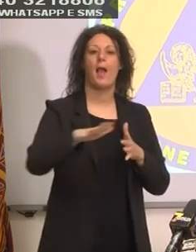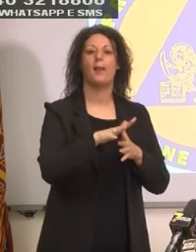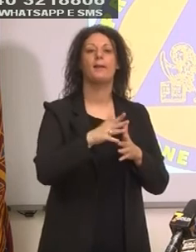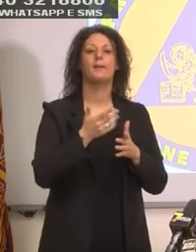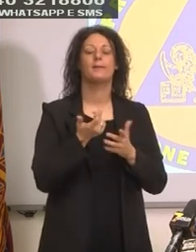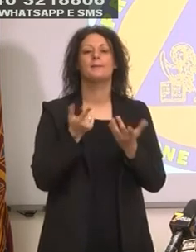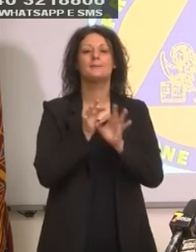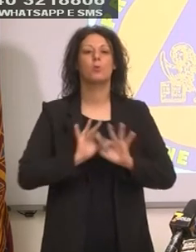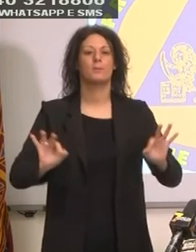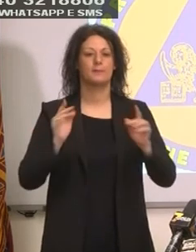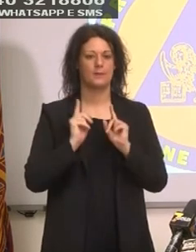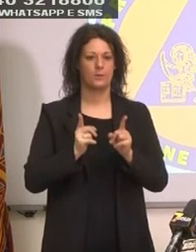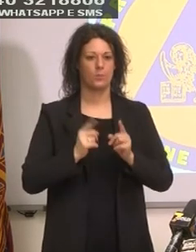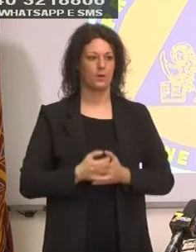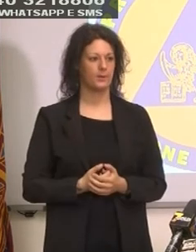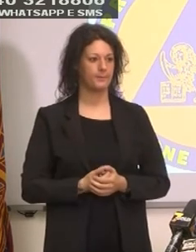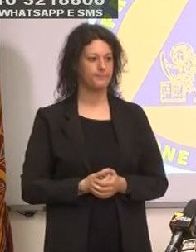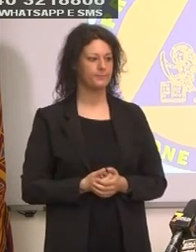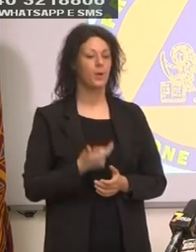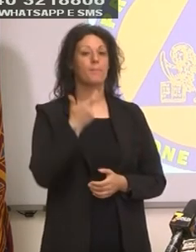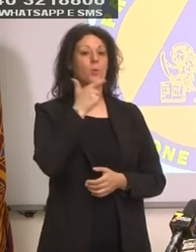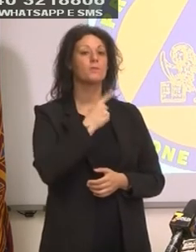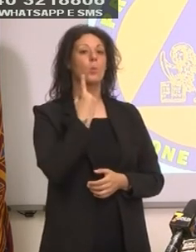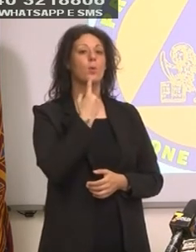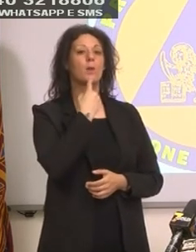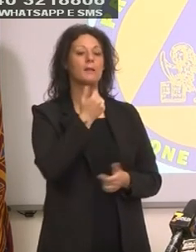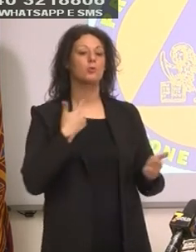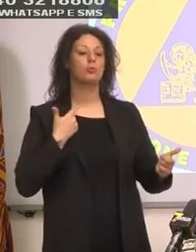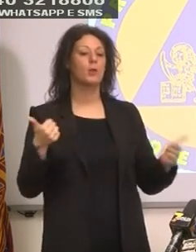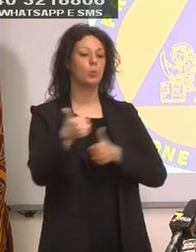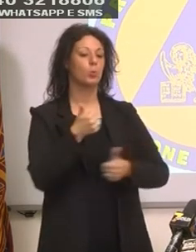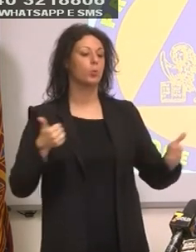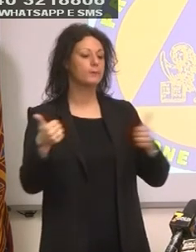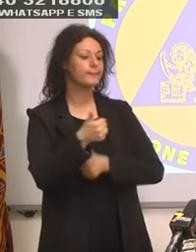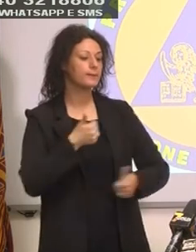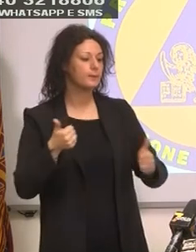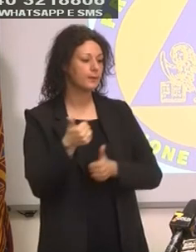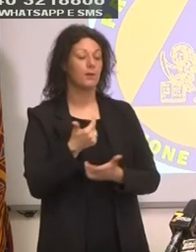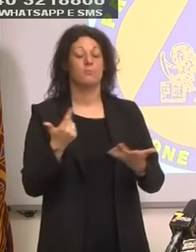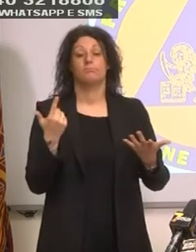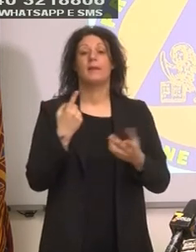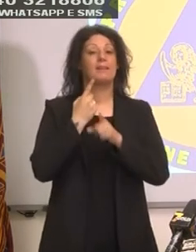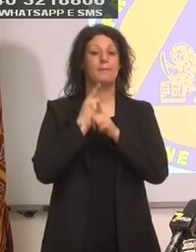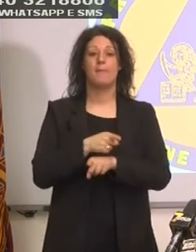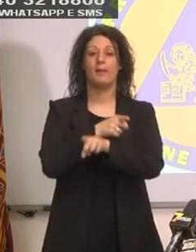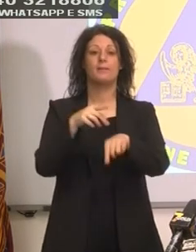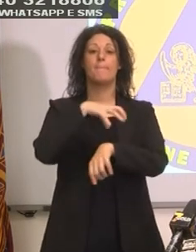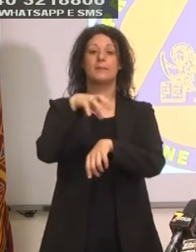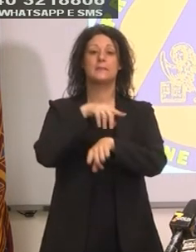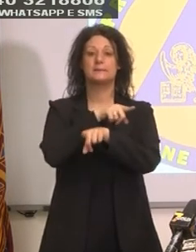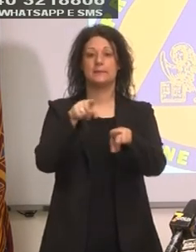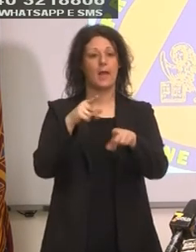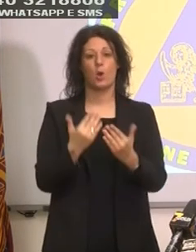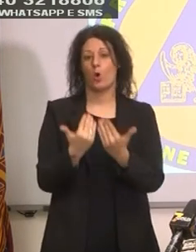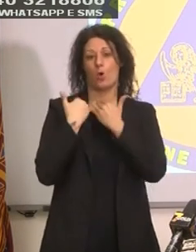di possibilità di doppi turni? Questo rientra nelle prerogative, diciamo, del Ministero, e cercheremo di capire. Come voi sapete, non è una